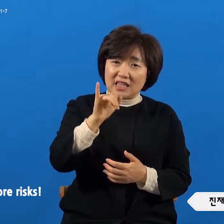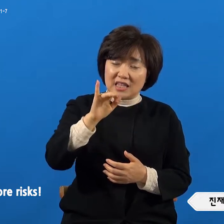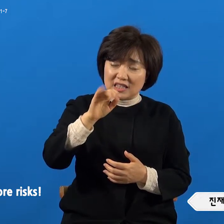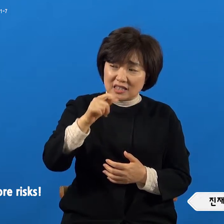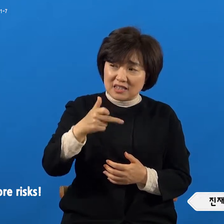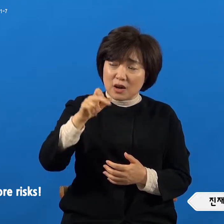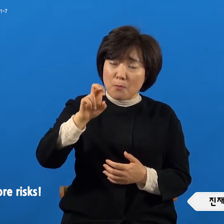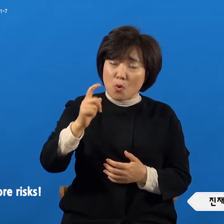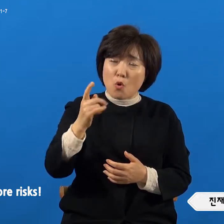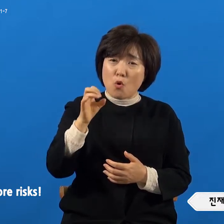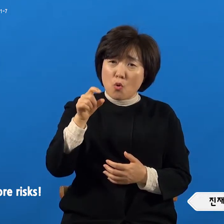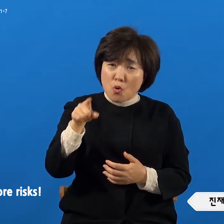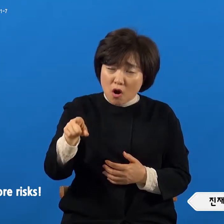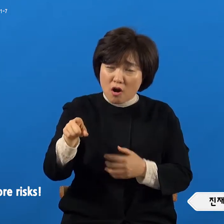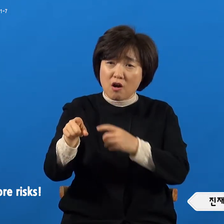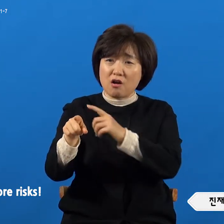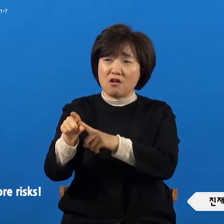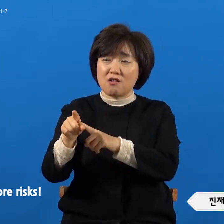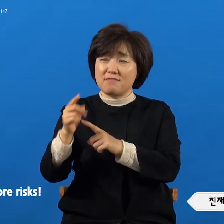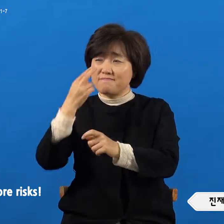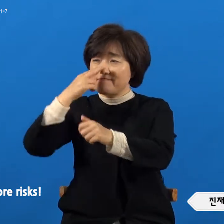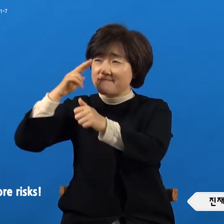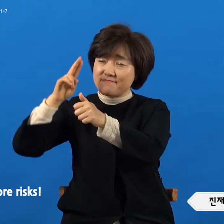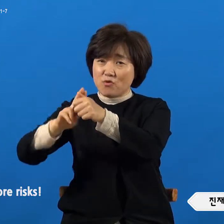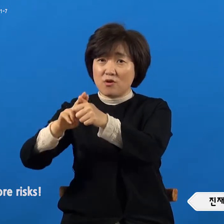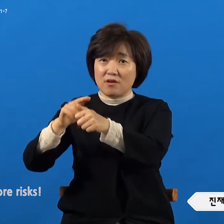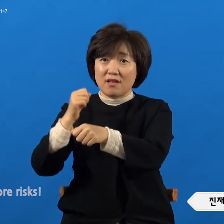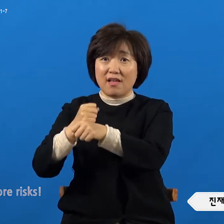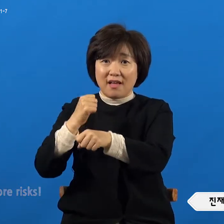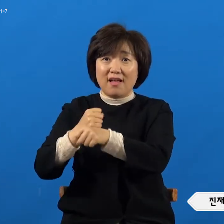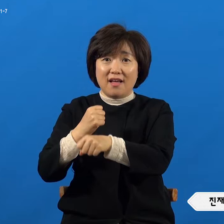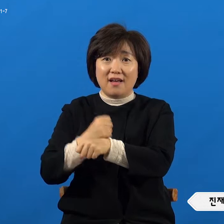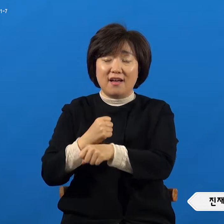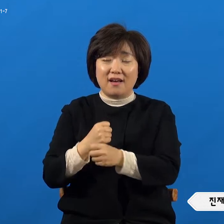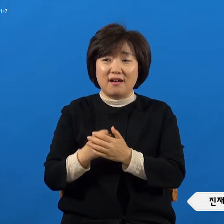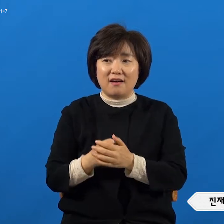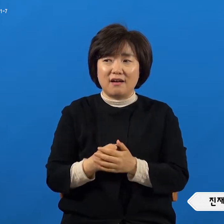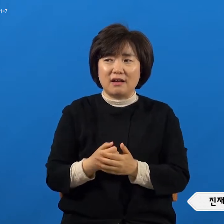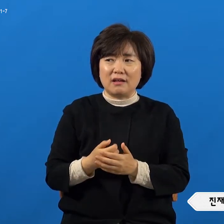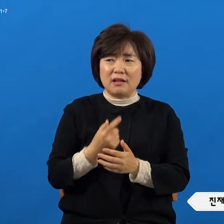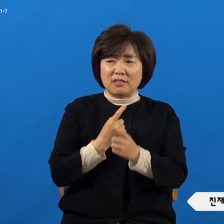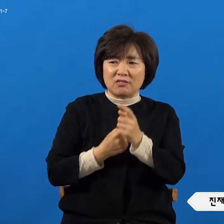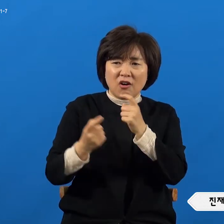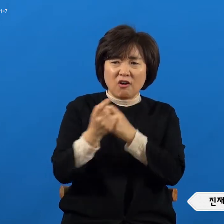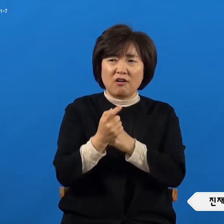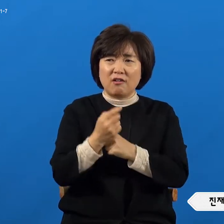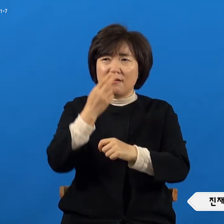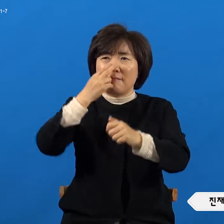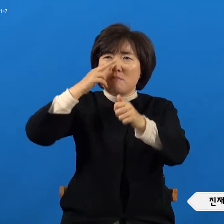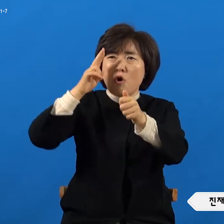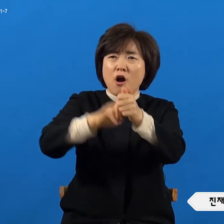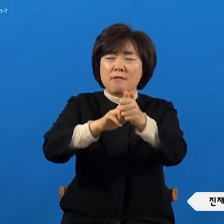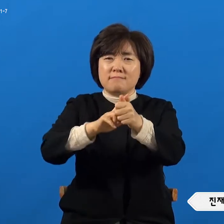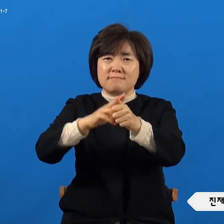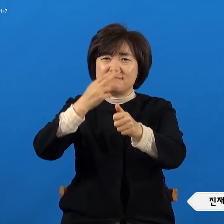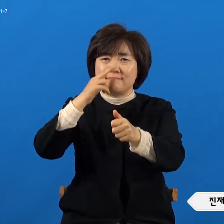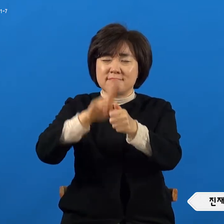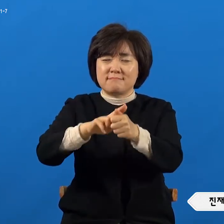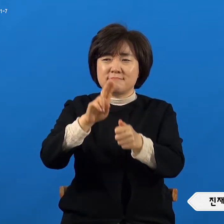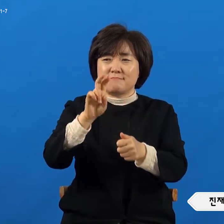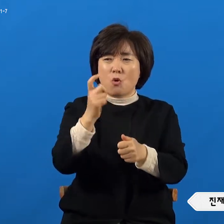좀 더 모험하겠다. 지나온 시간들을 생각하면서 뒤를 보니까 기회가